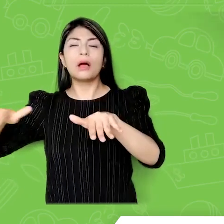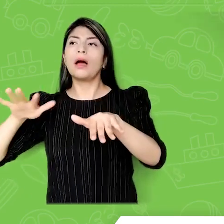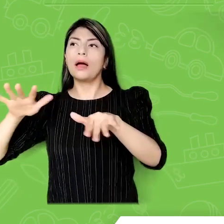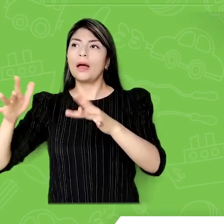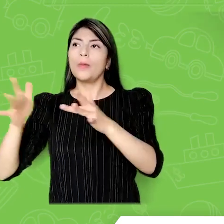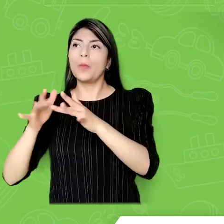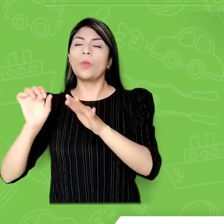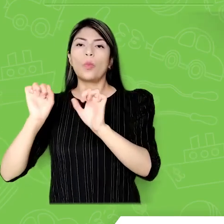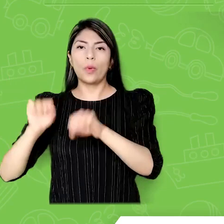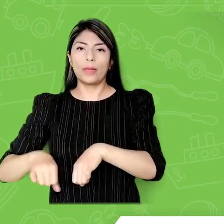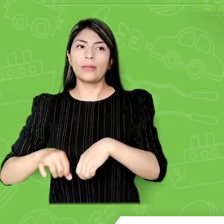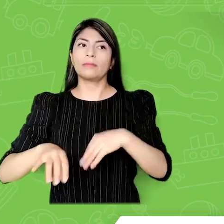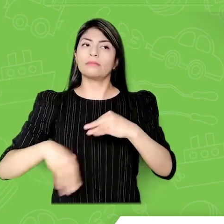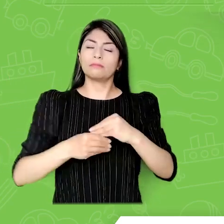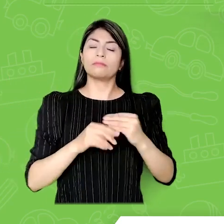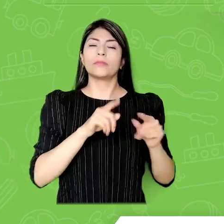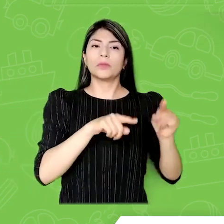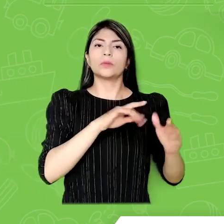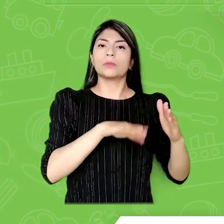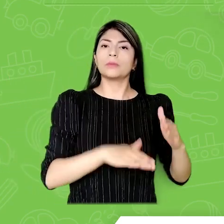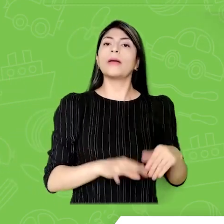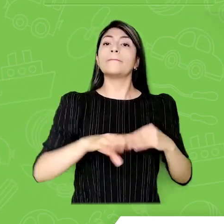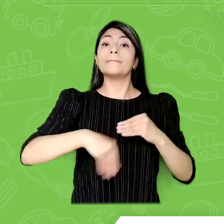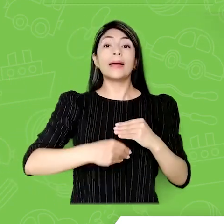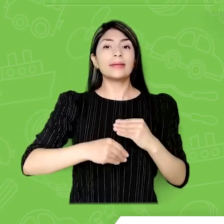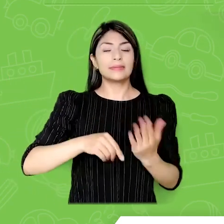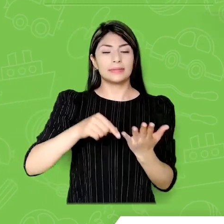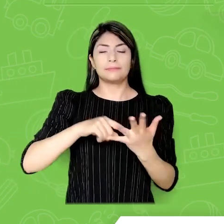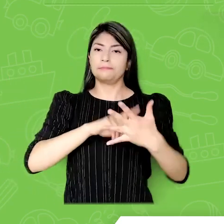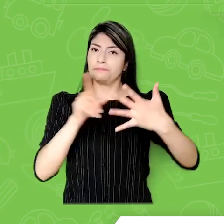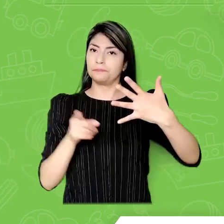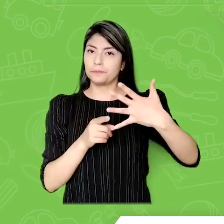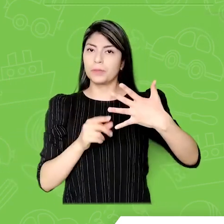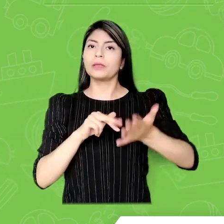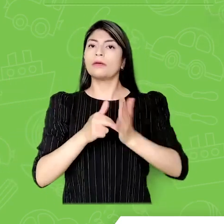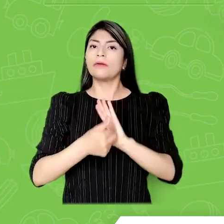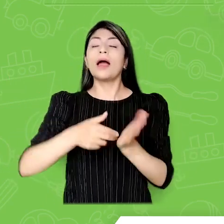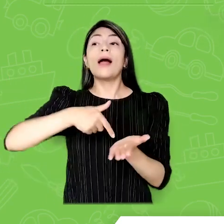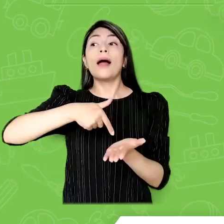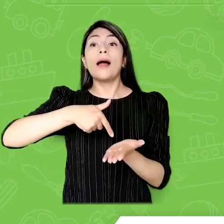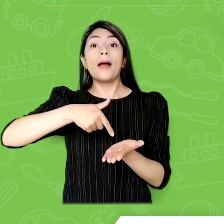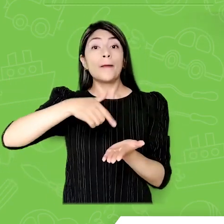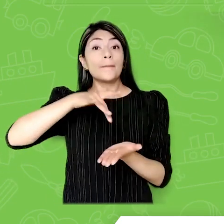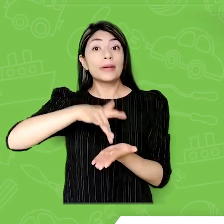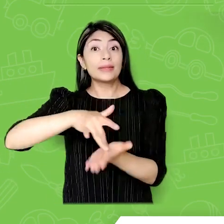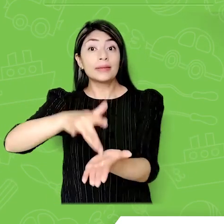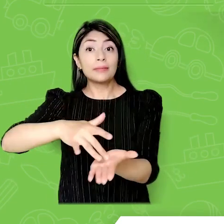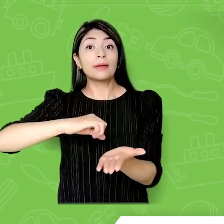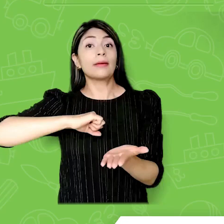de derechos de participación e inscripciones para el proceso de selección en la modalidad abierto.